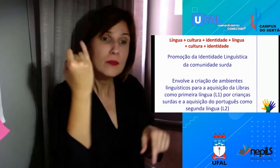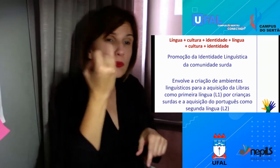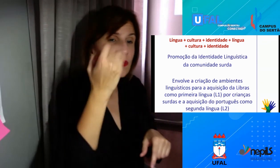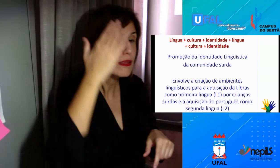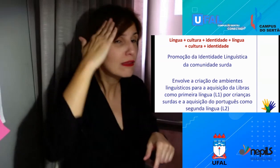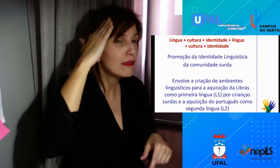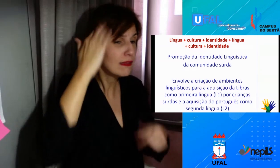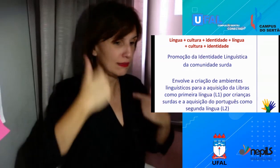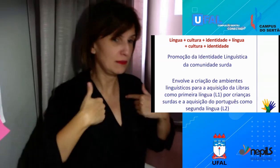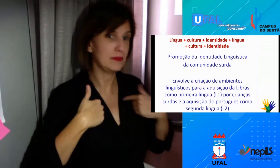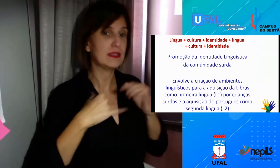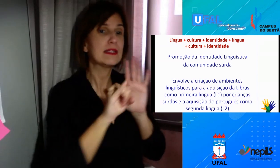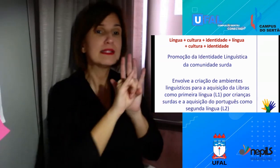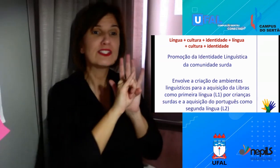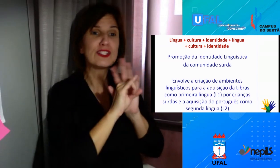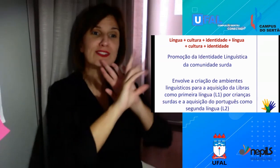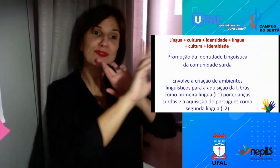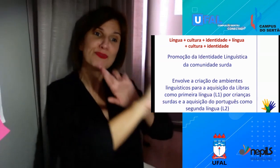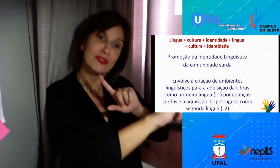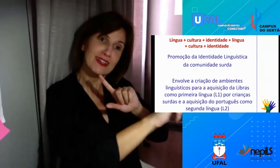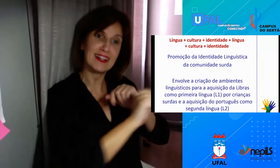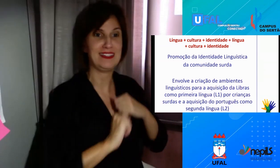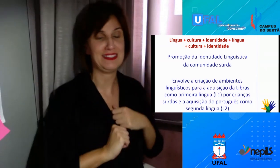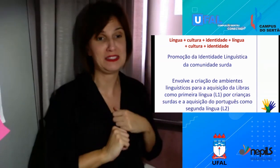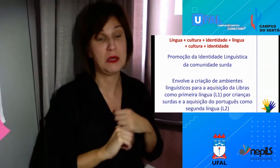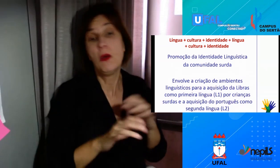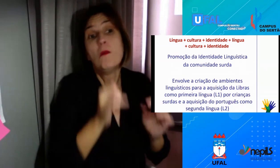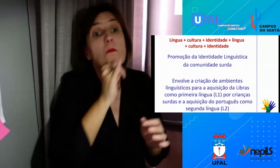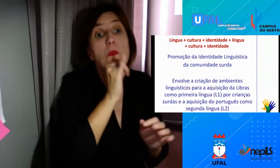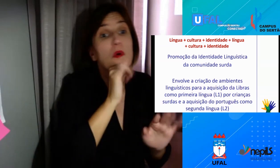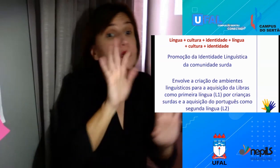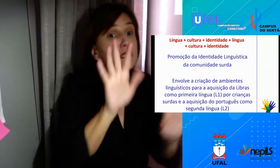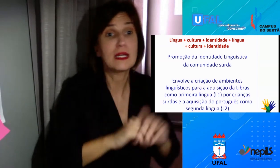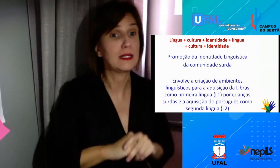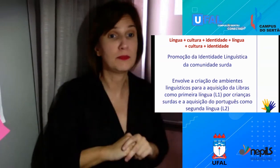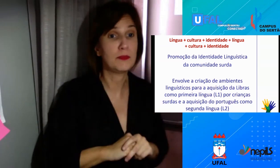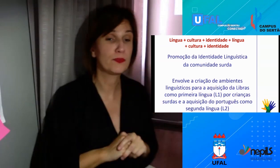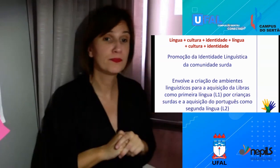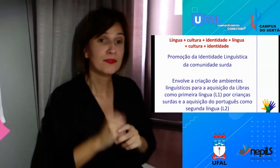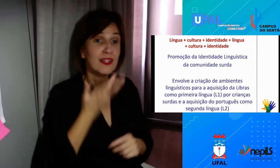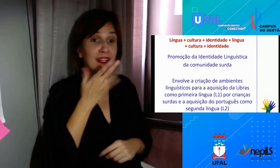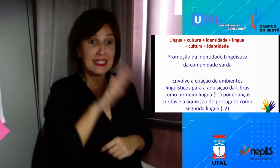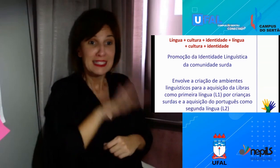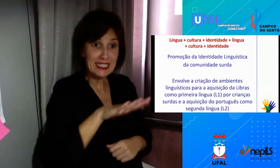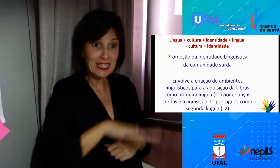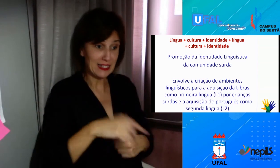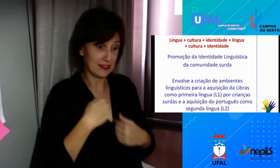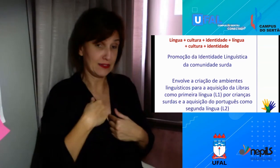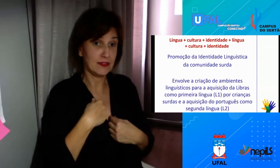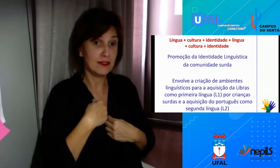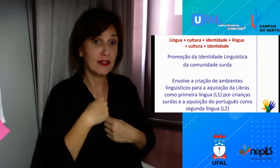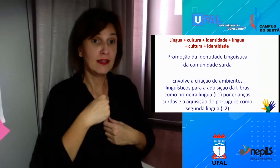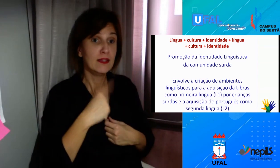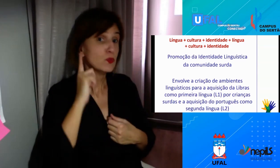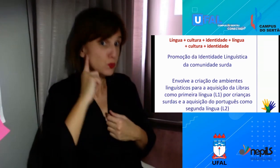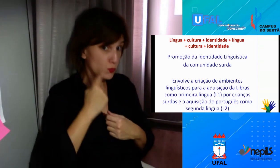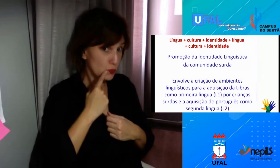das suas famílias, que em geral são famílias ouvintes. Então, que para as crianças possa ser claro que